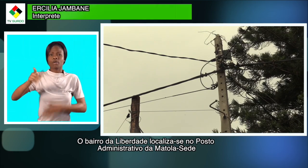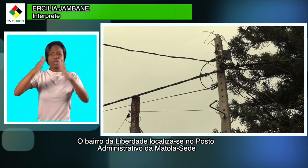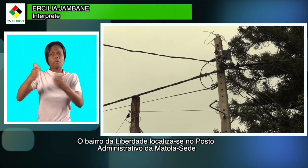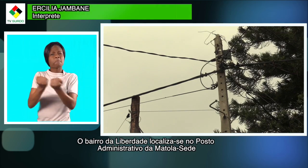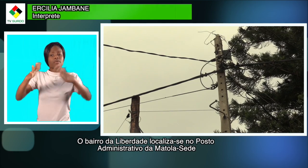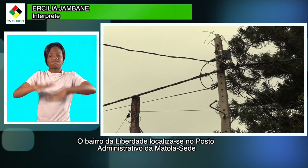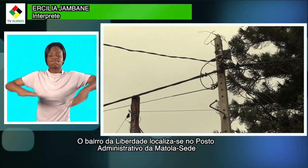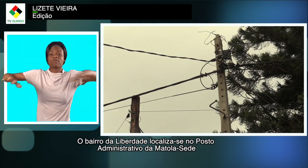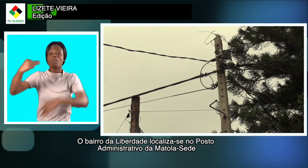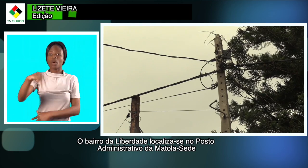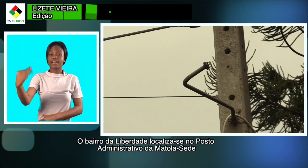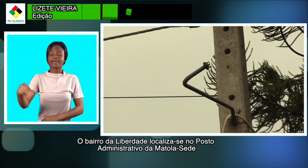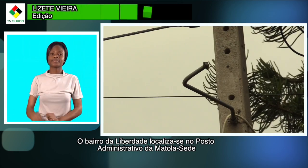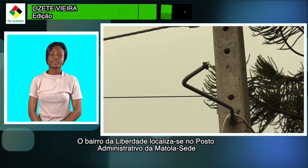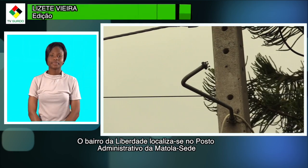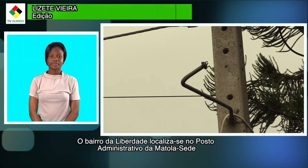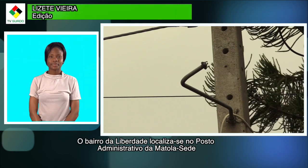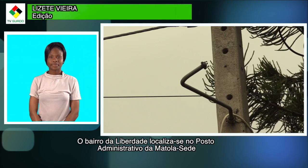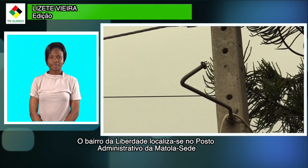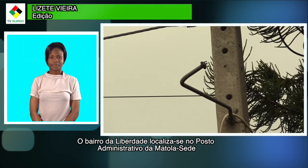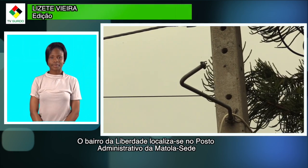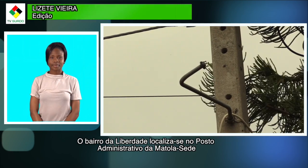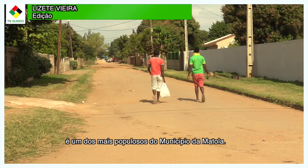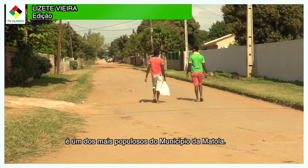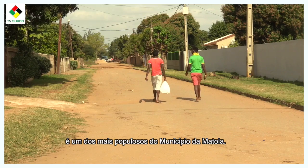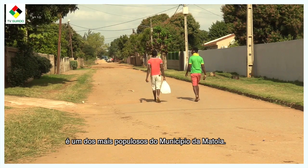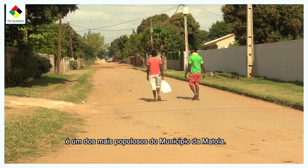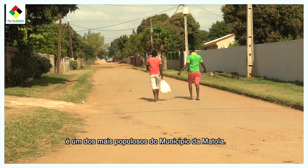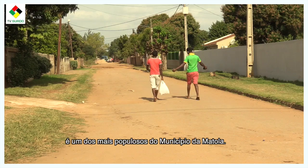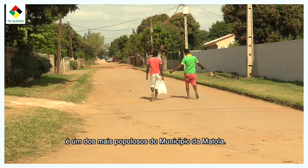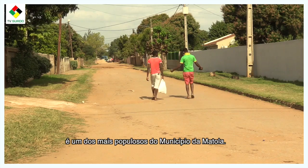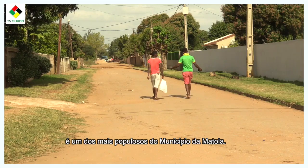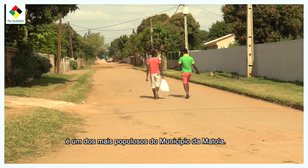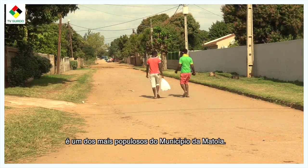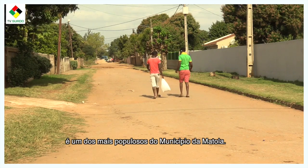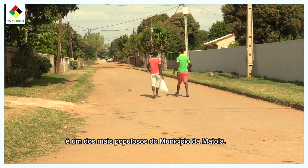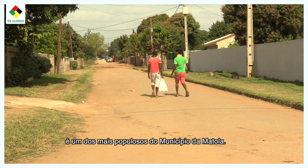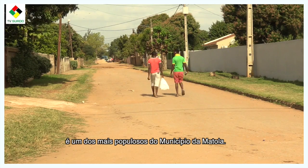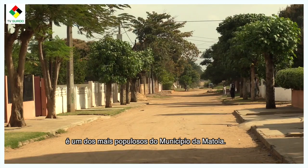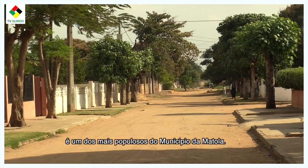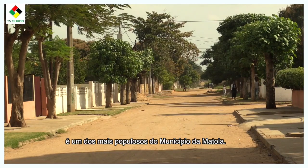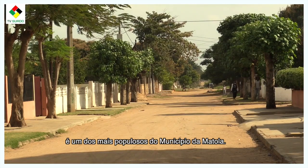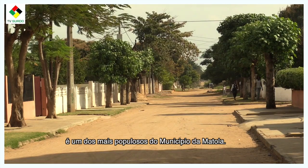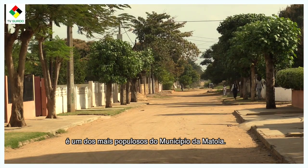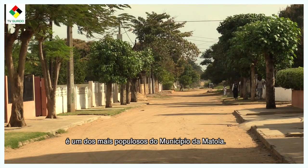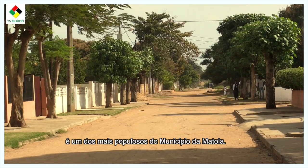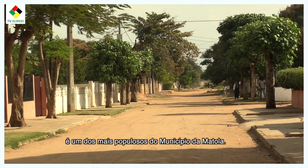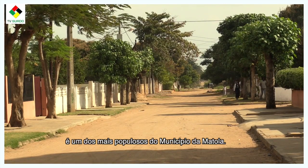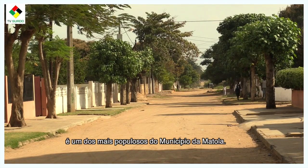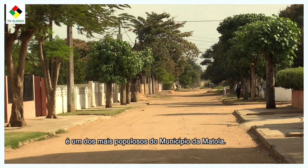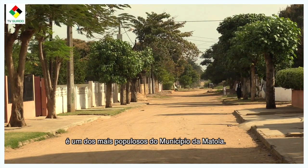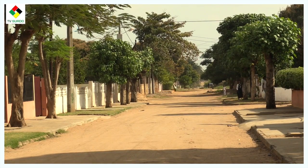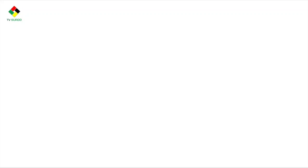desta rua o bairro da Liberdade localiza-se no posto administrativo da matola sede e é um dos mais populosos do